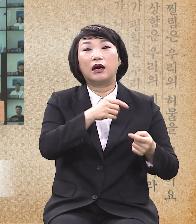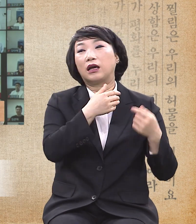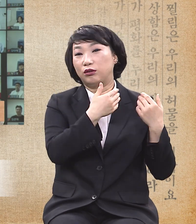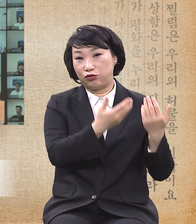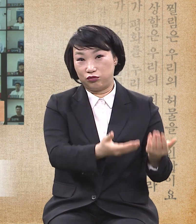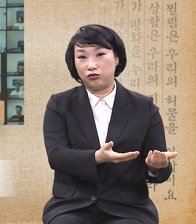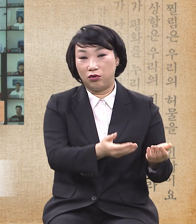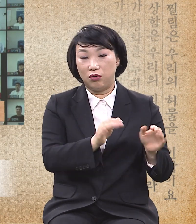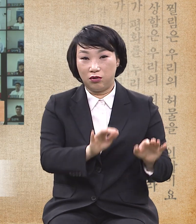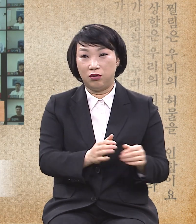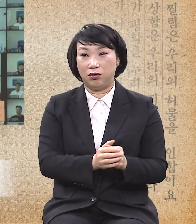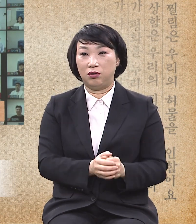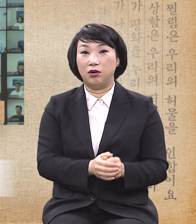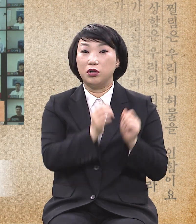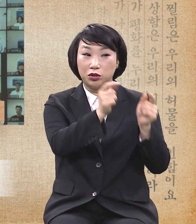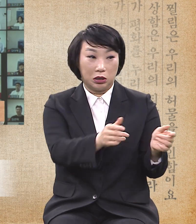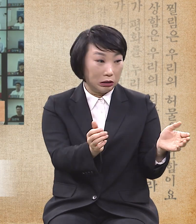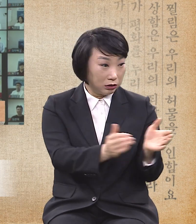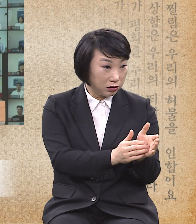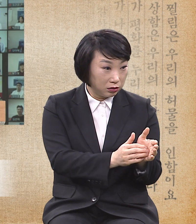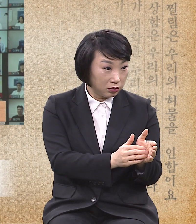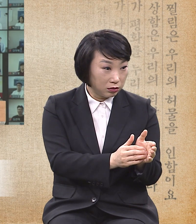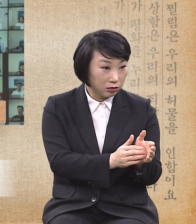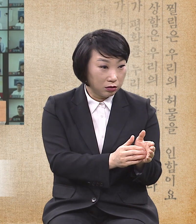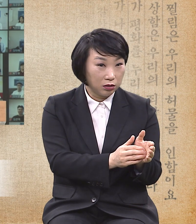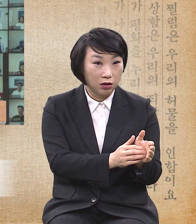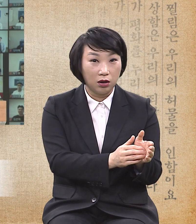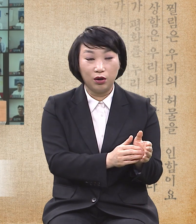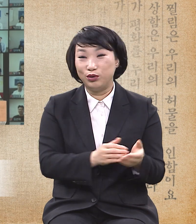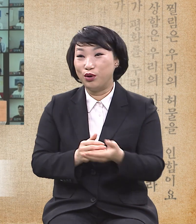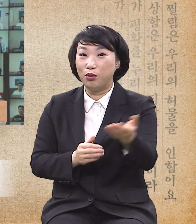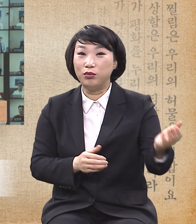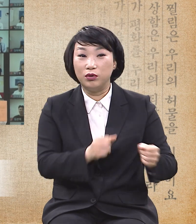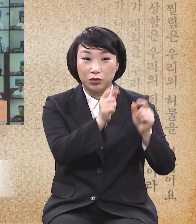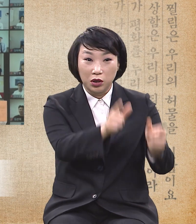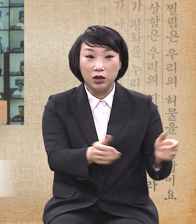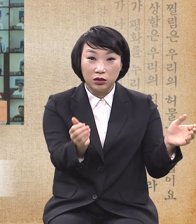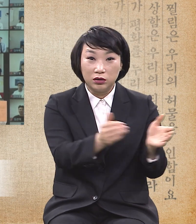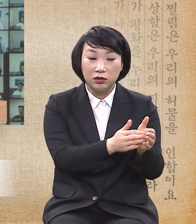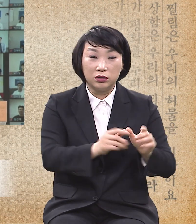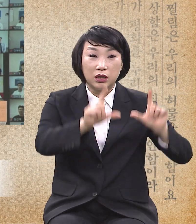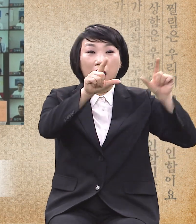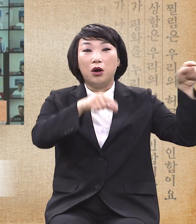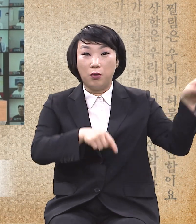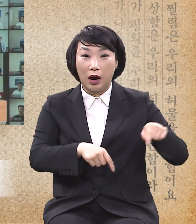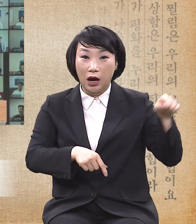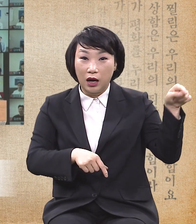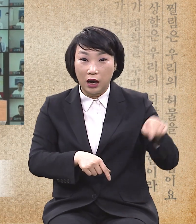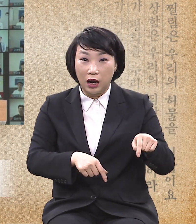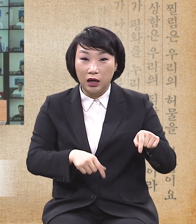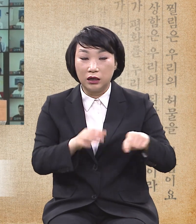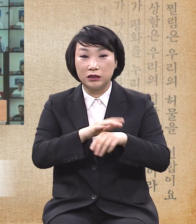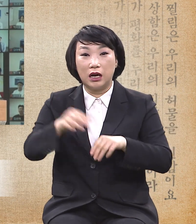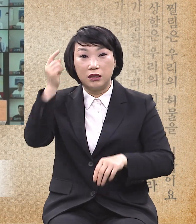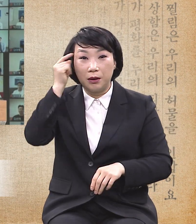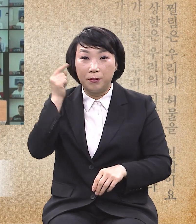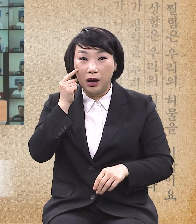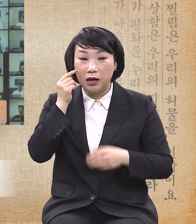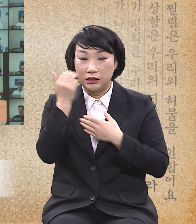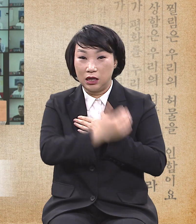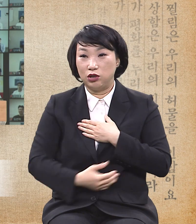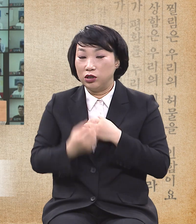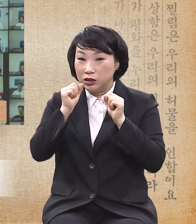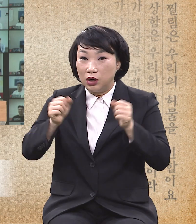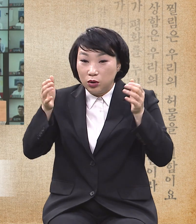불의하게 하고 기회가 없다는 거예요. 여러분 기회가 끝나는 날이 와. 잘 들어. 내가